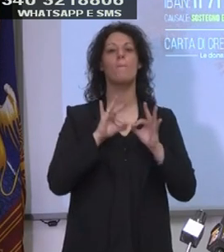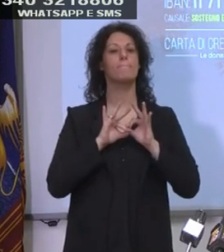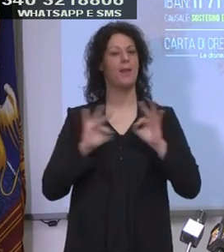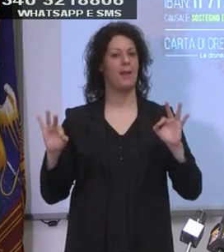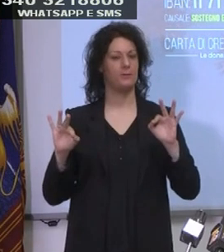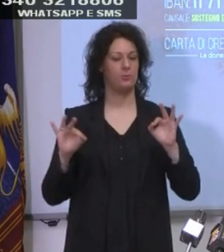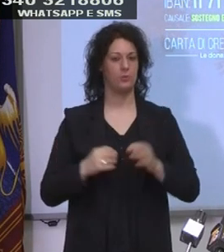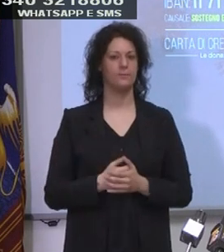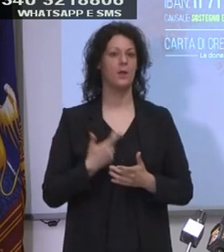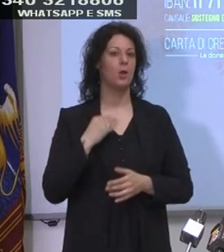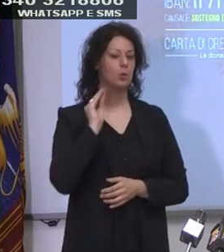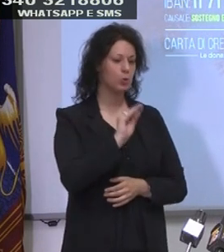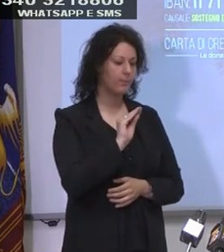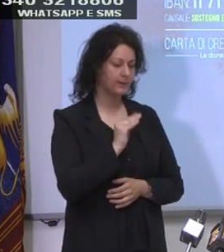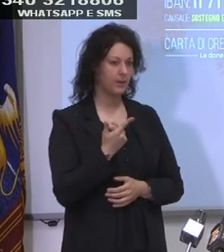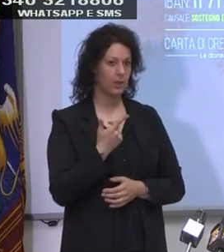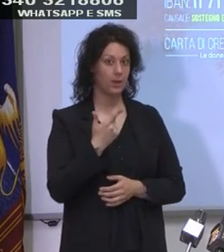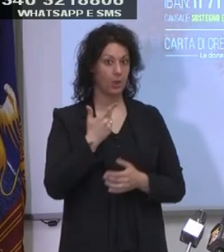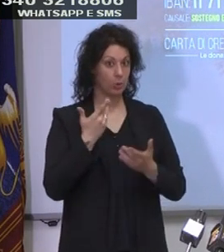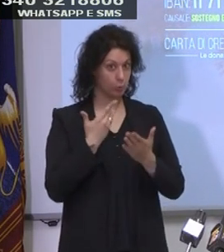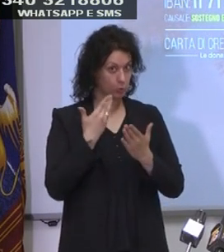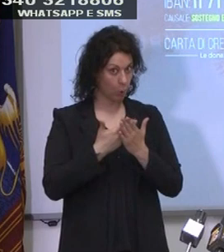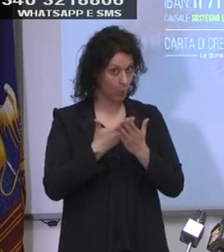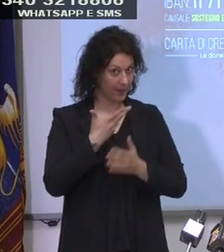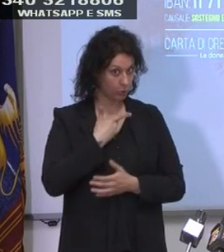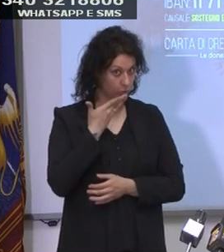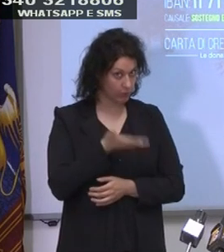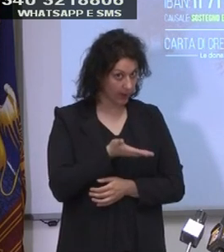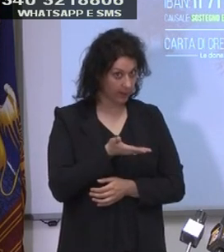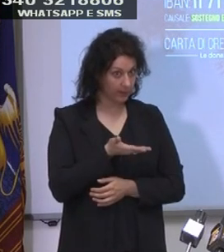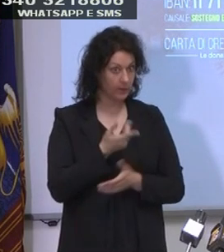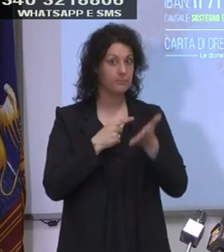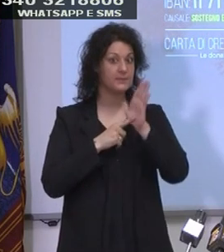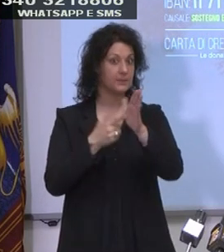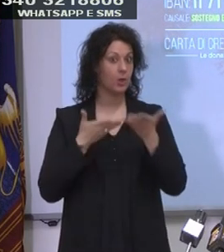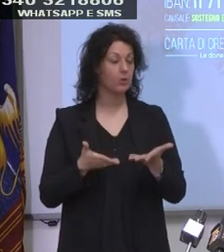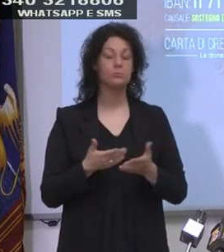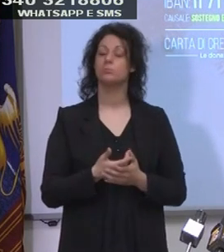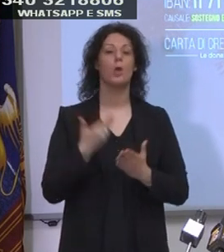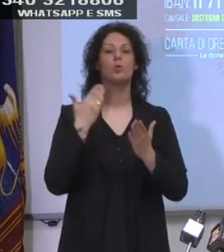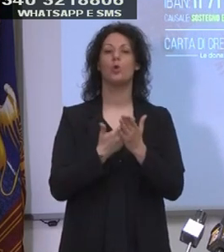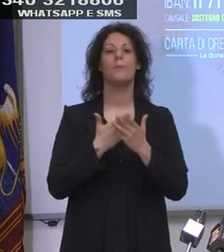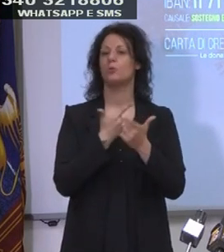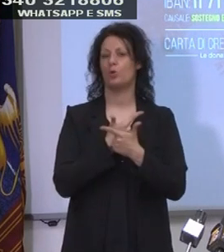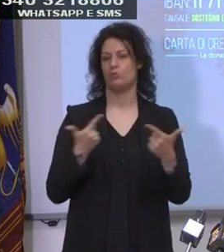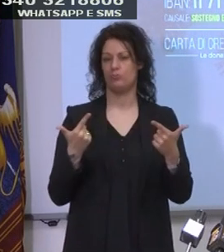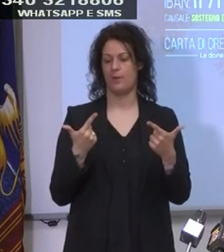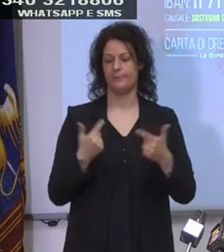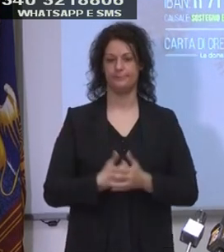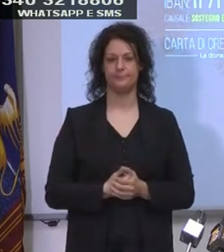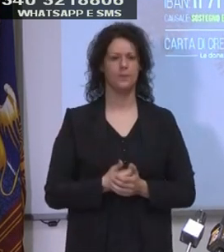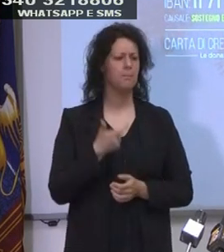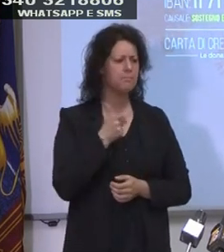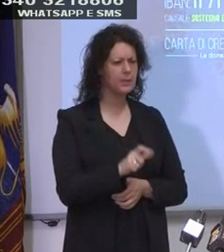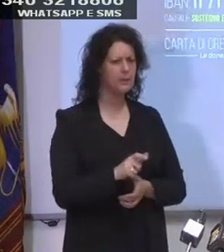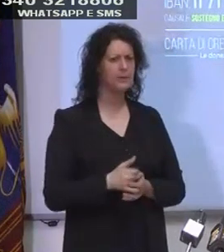due. La prima, ce l'avete questo documento, ce lo presentate oggi? No, ancora no. Perché? Ma perché